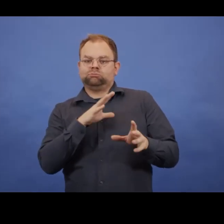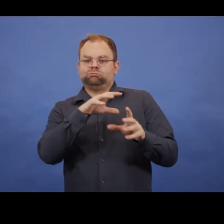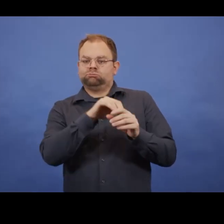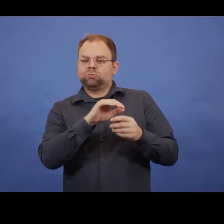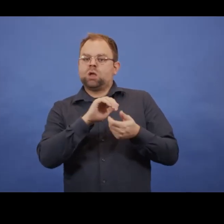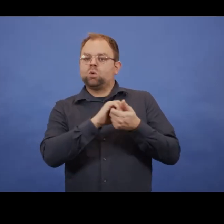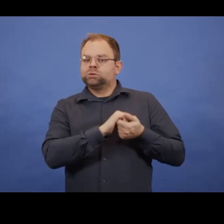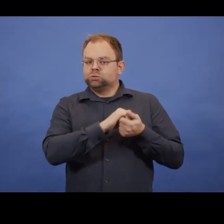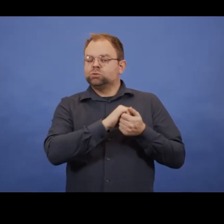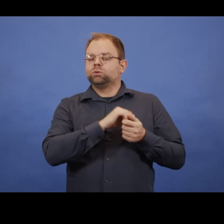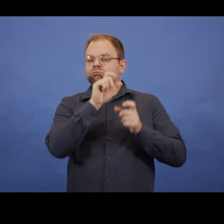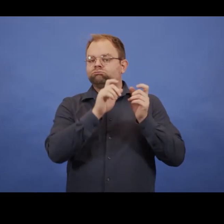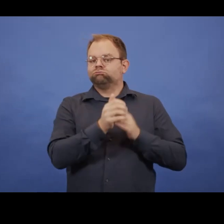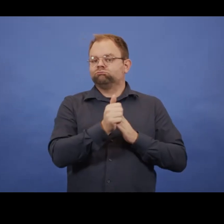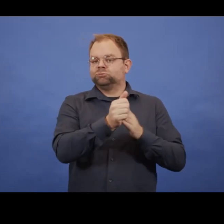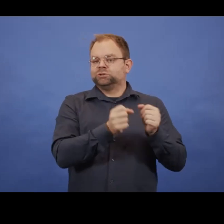organización.